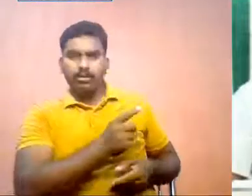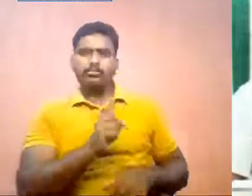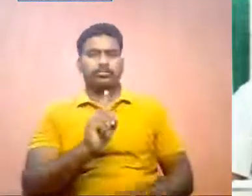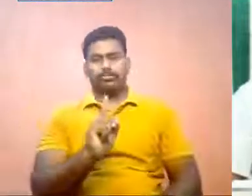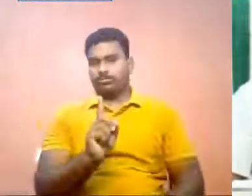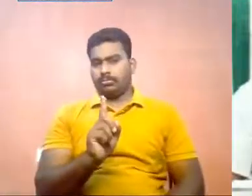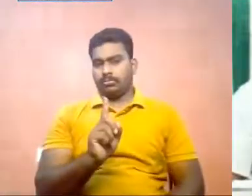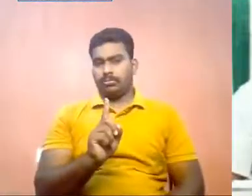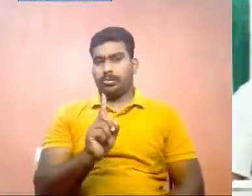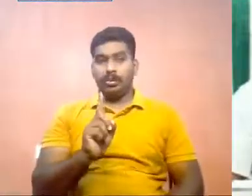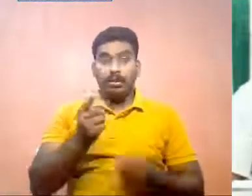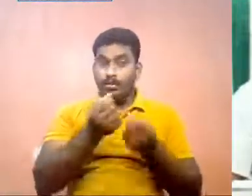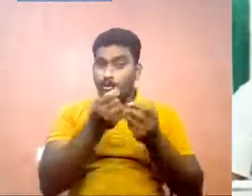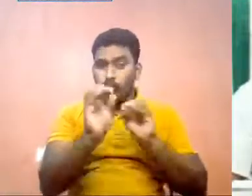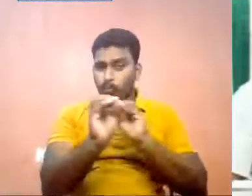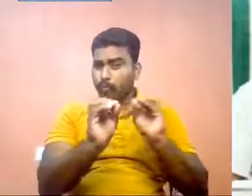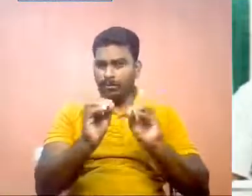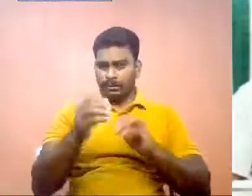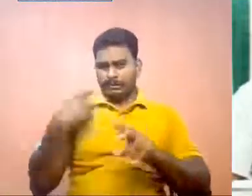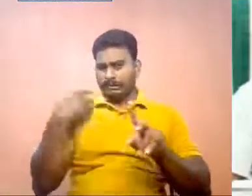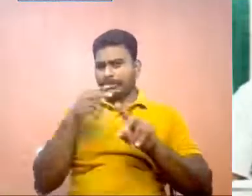എന്നാൽ ഒറ്റപ്പെട്ട ചില പരാതികൾ വരുന്നുണ്ട്.